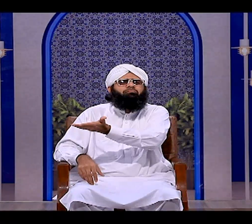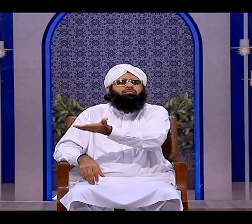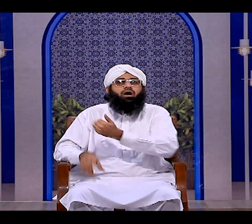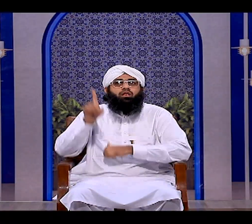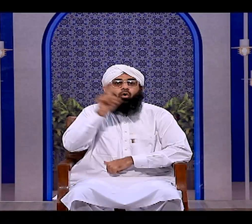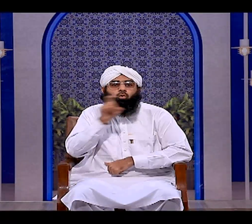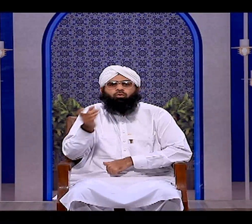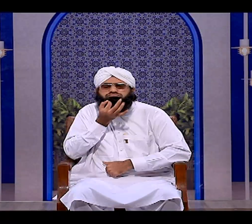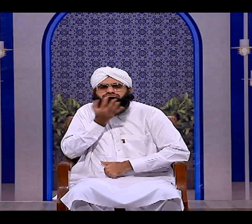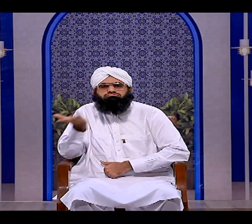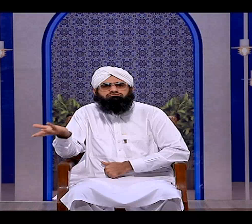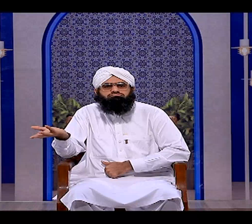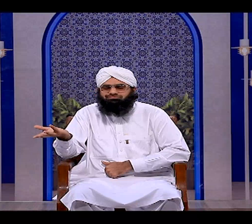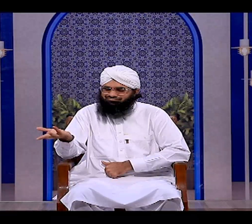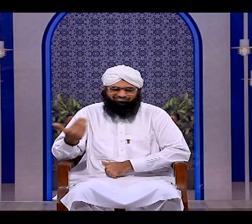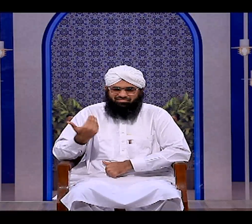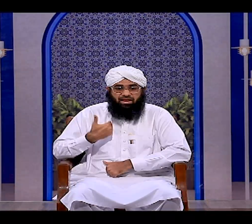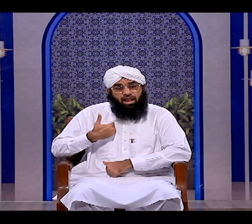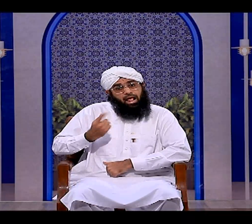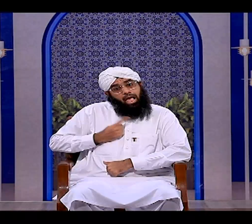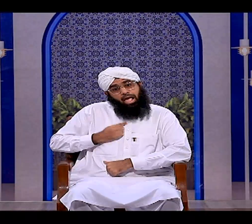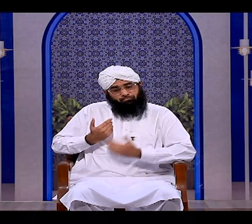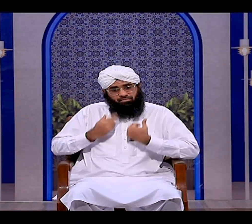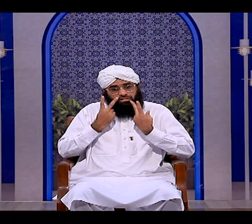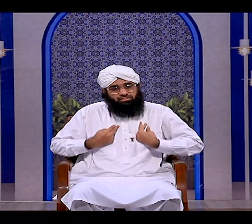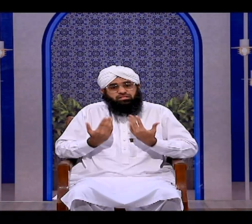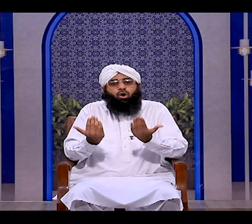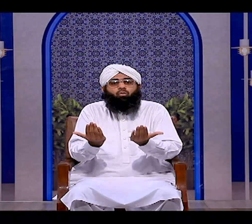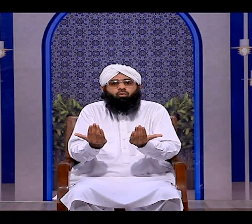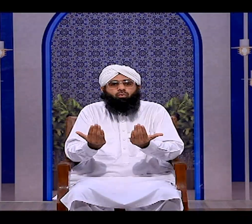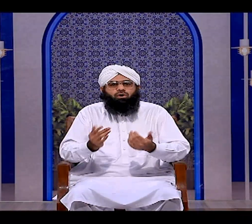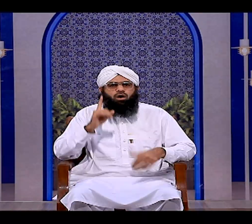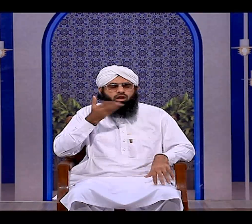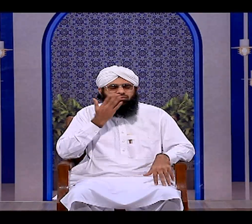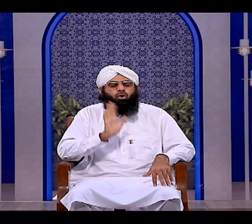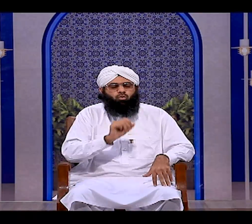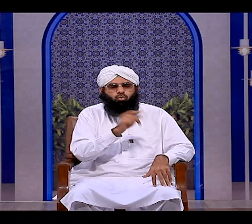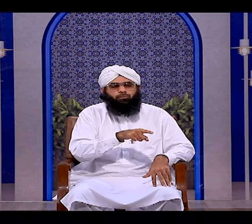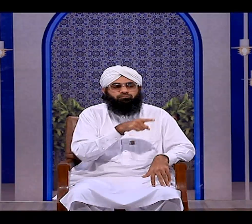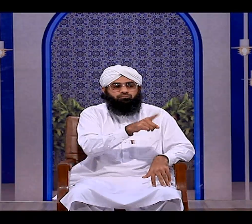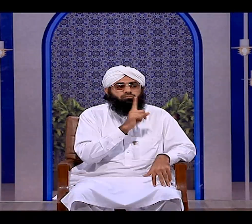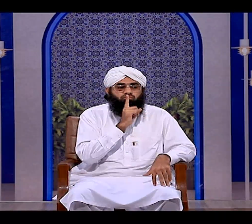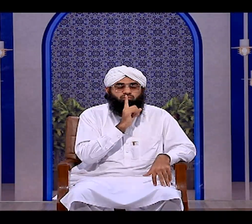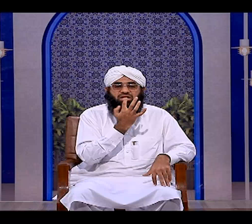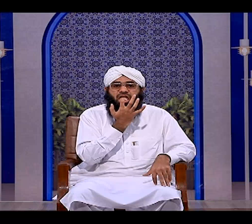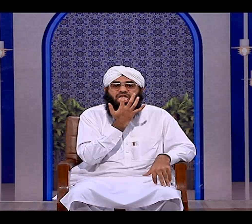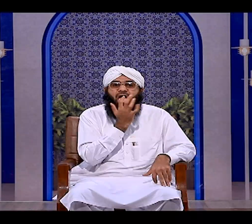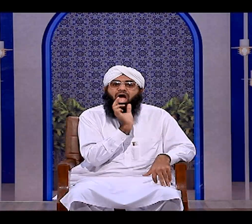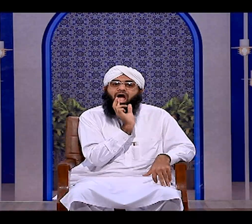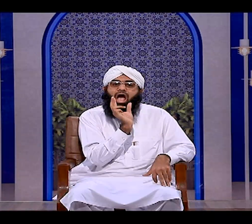ہیں، میں وہی گواہ قبول کروں گا جو مجھ سے ہوں۔ اللہ پاک اس بندے کی زبان کو حکم دے گا،